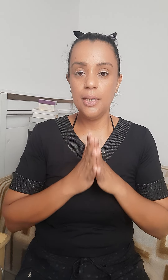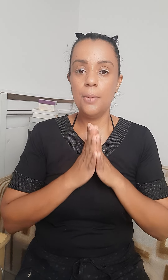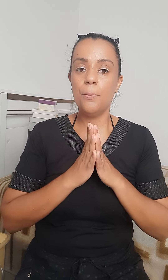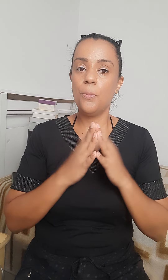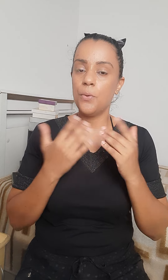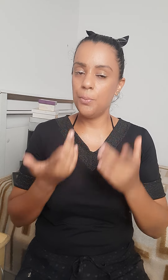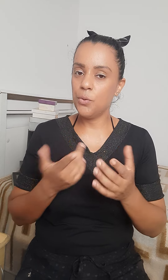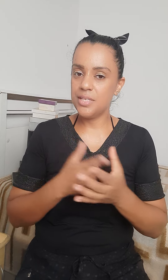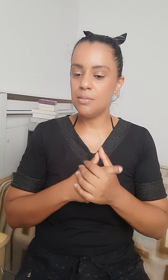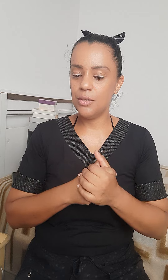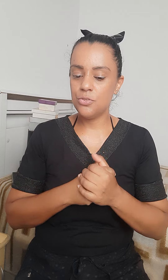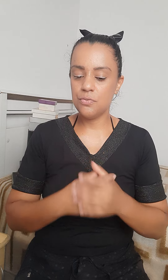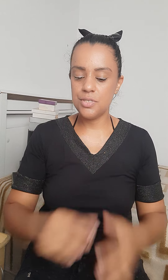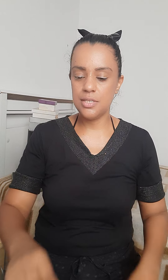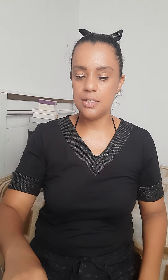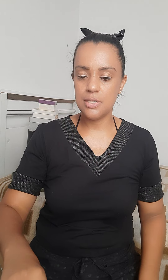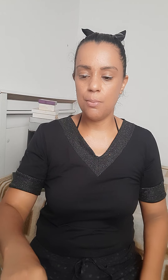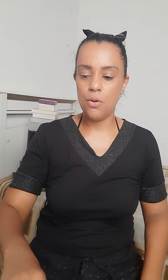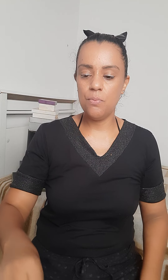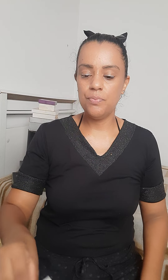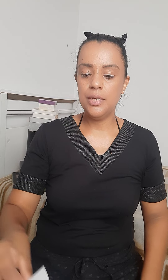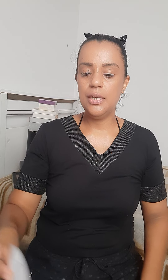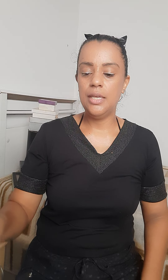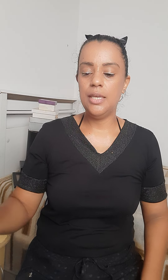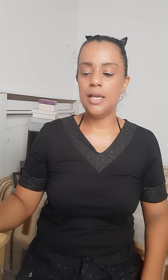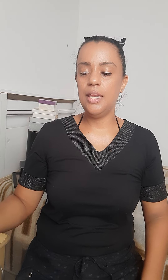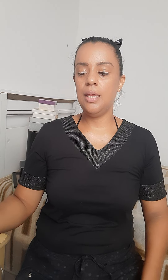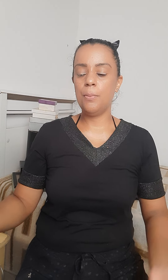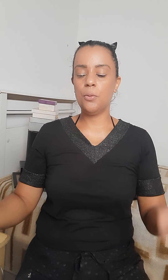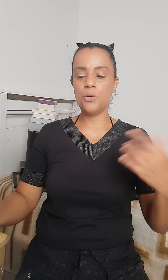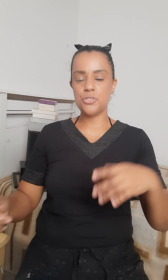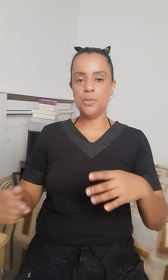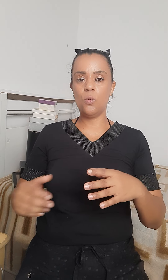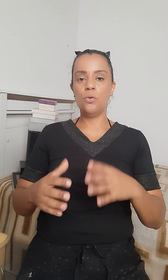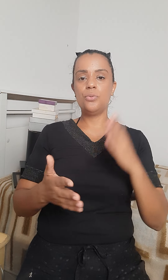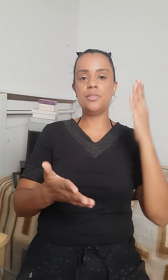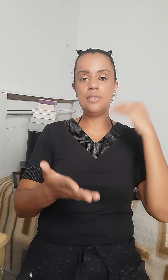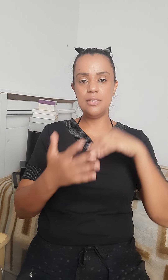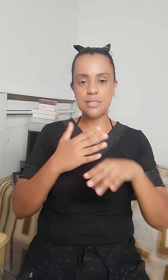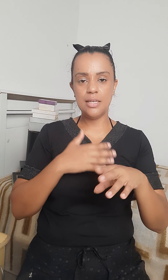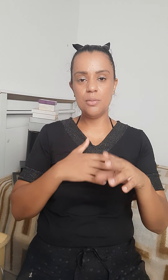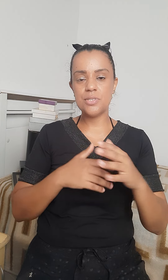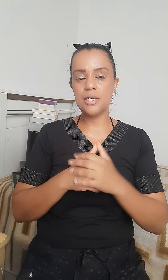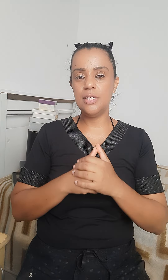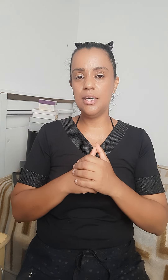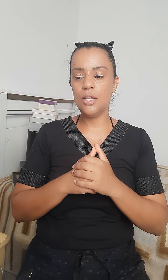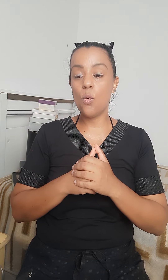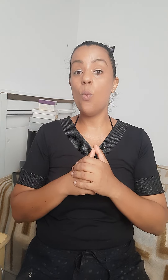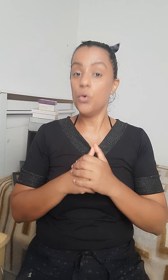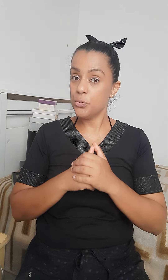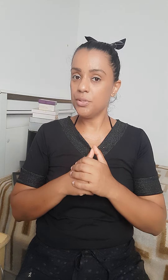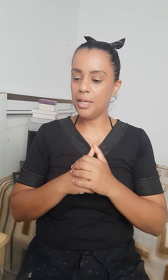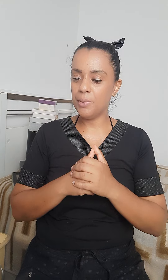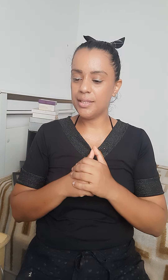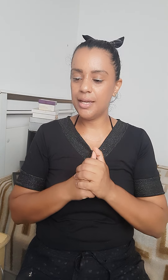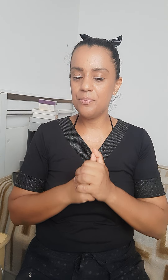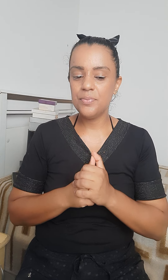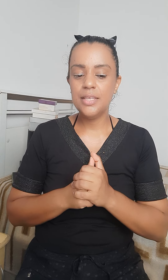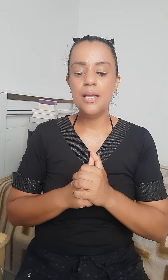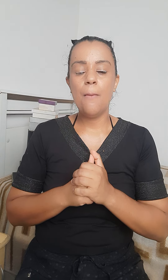para o próprio conhecimento de vocês, tá bom? E aí, para o próximo encontro, estaremos aqui com outro tema, tá?